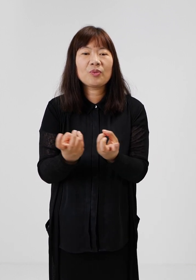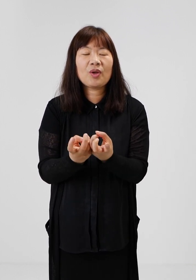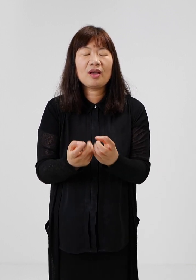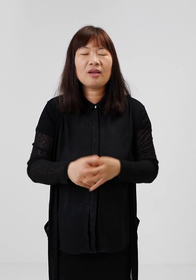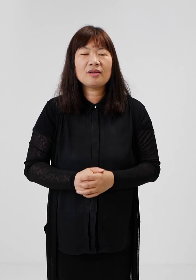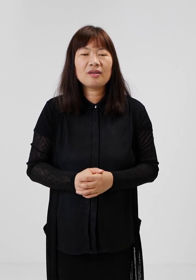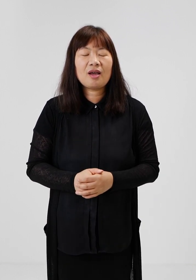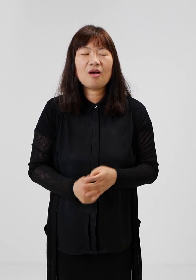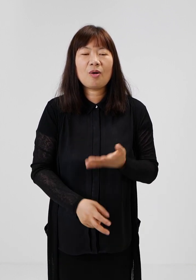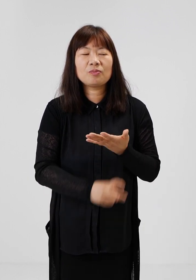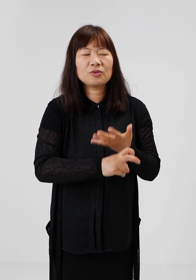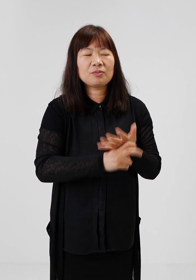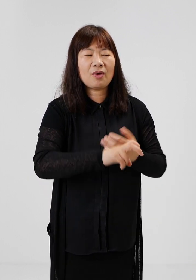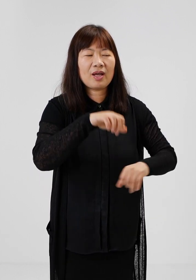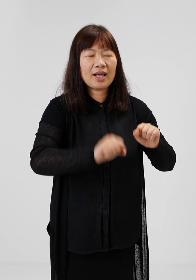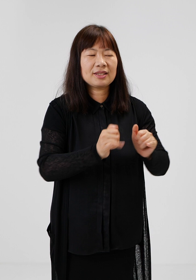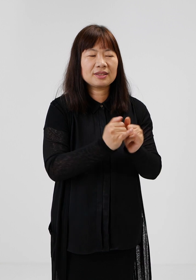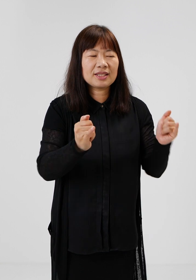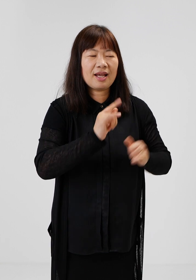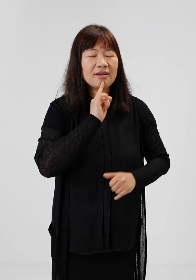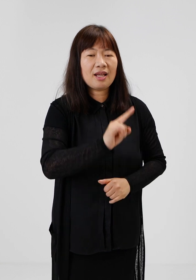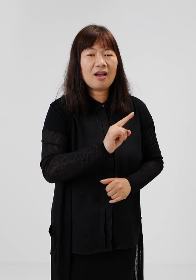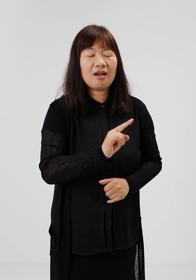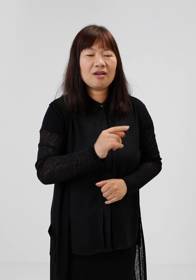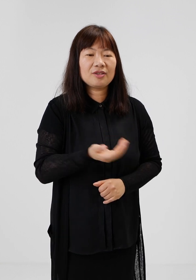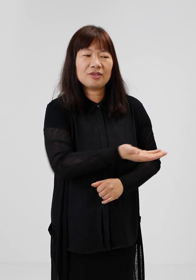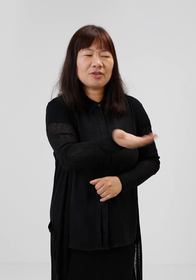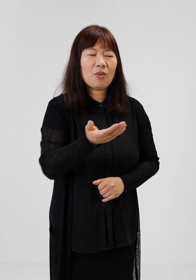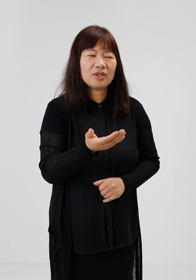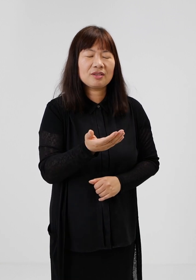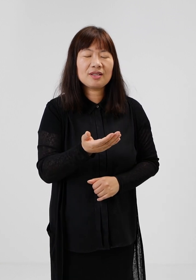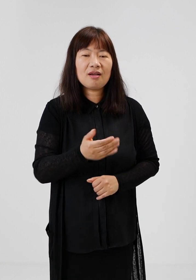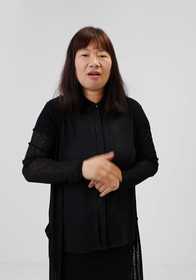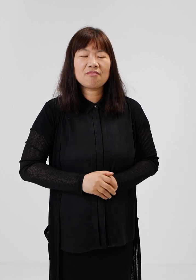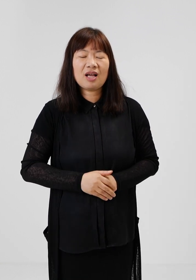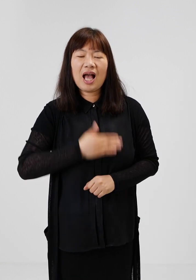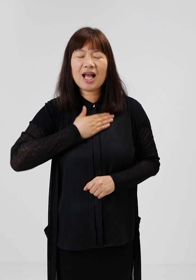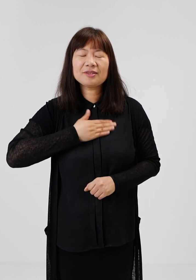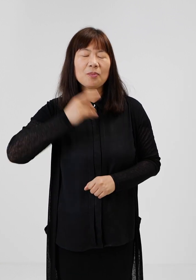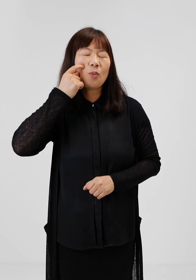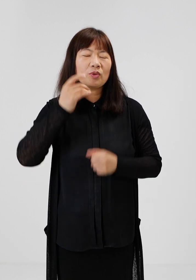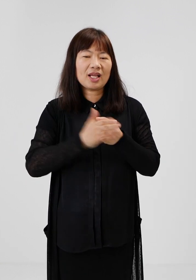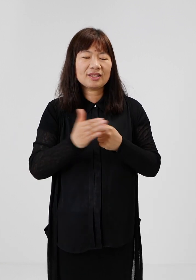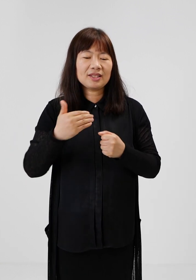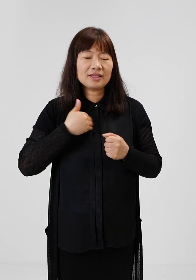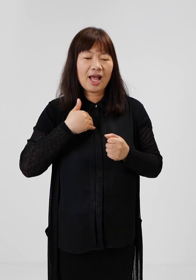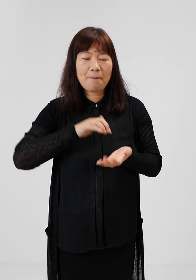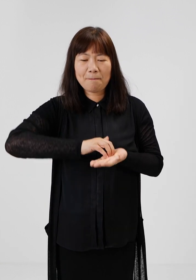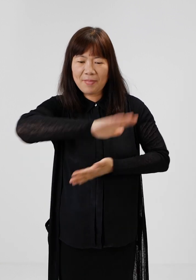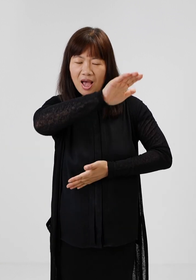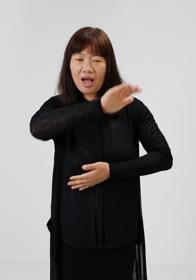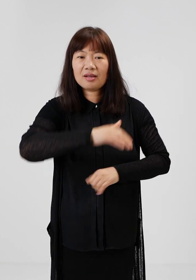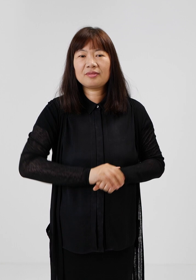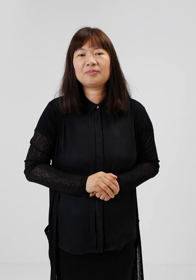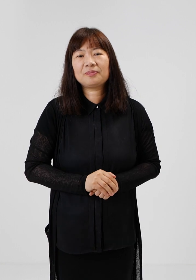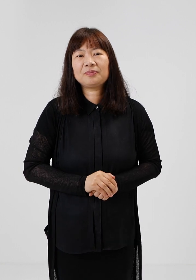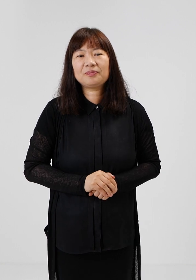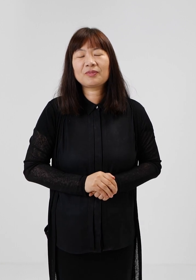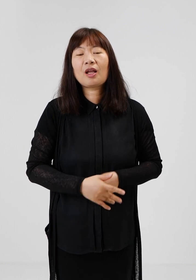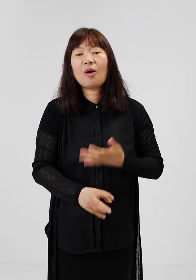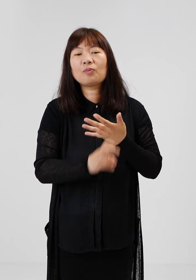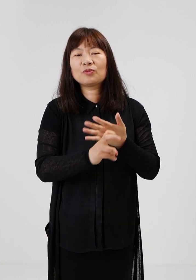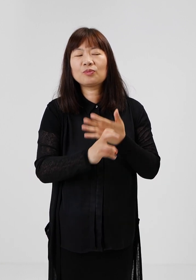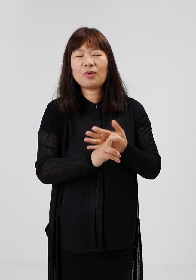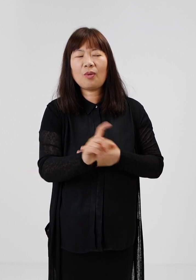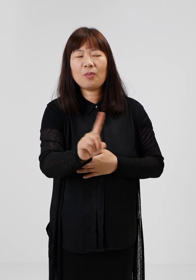이 불법을 행하는 자들아, 내가 너희를 도무지 알지 못하니 내게서 떠나가라. 거기서 말하는